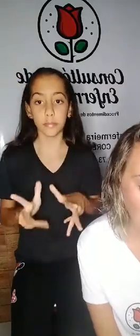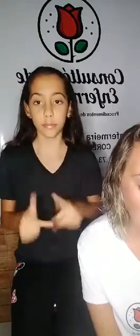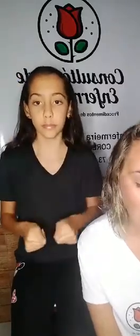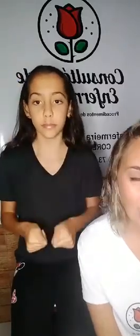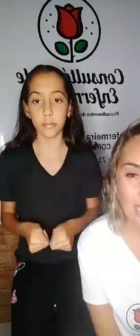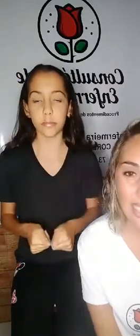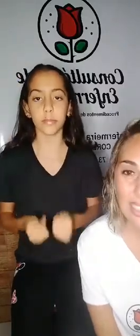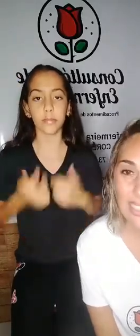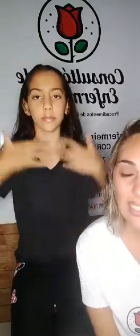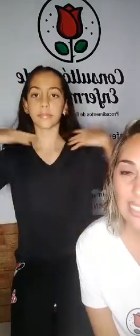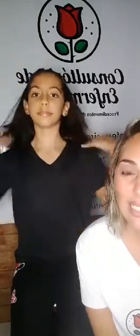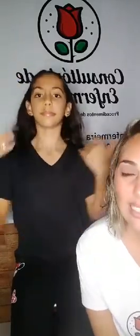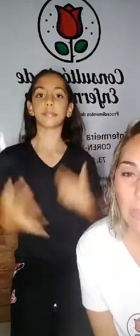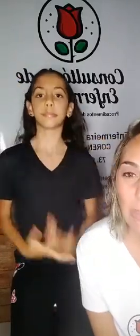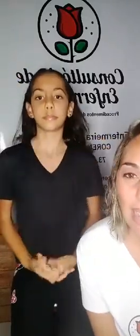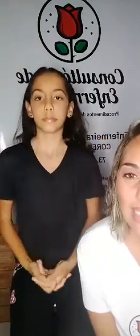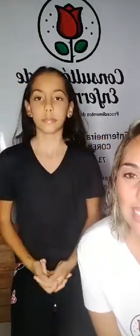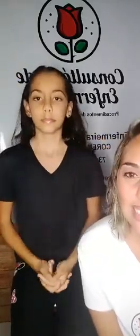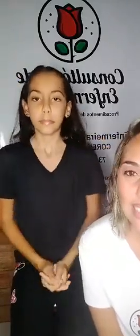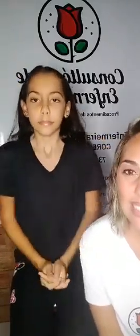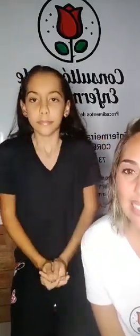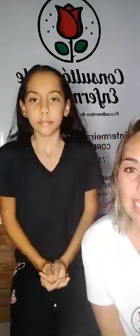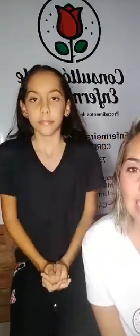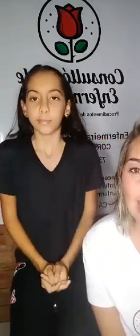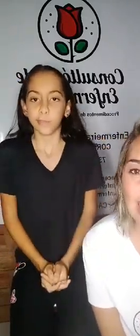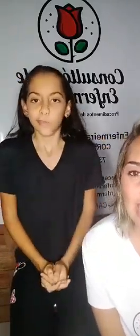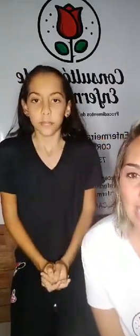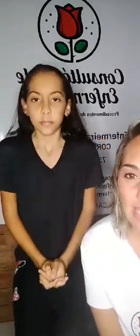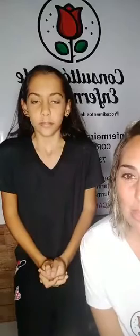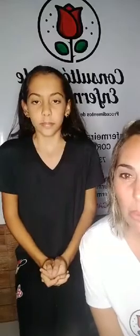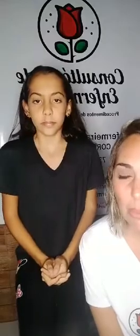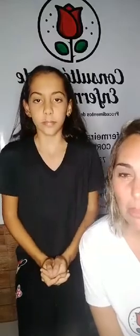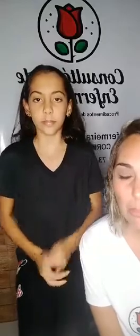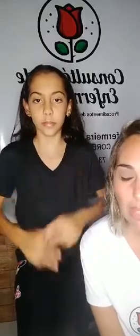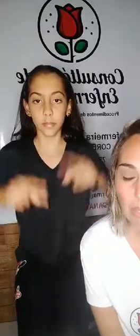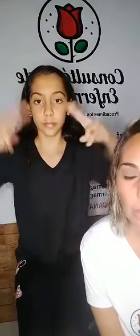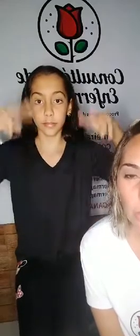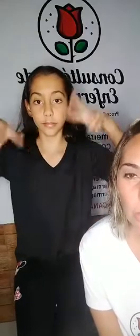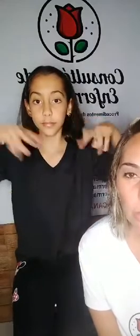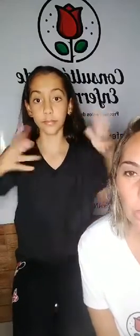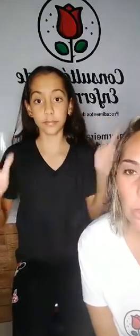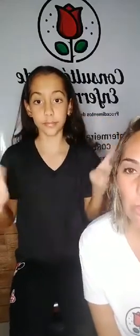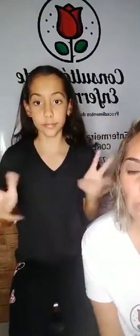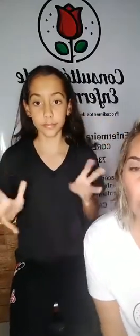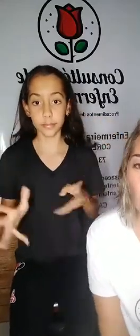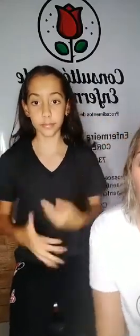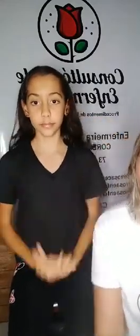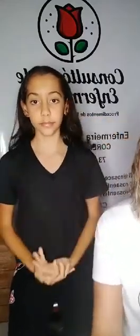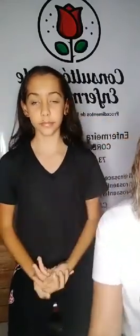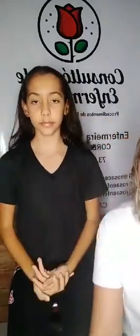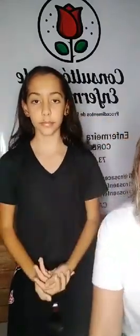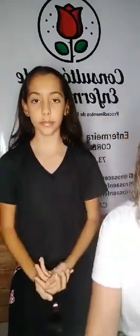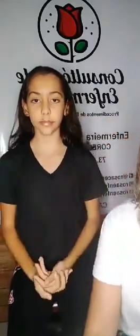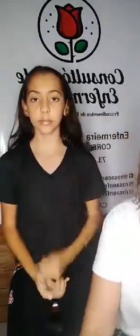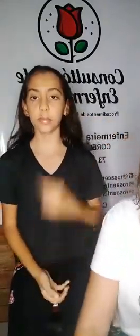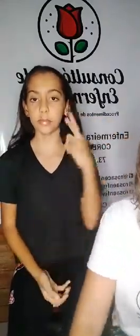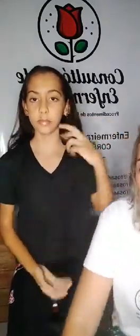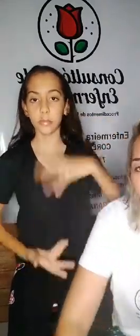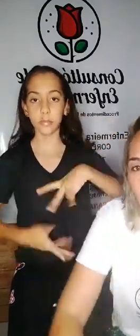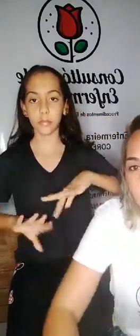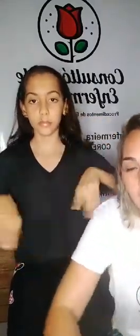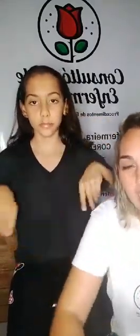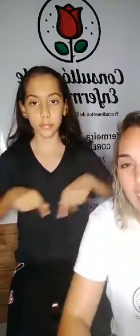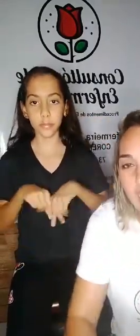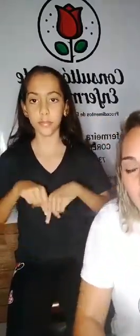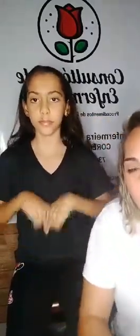aí, né, na página, assistindo esse momento maravilhoso. O Rosa Consultório, para